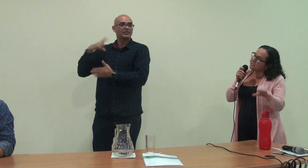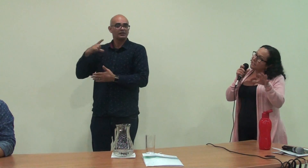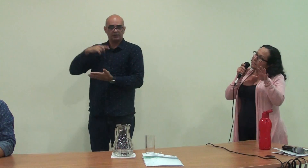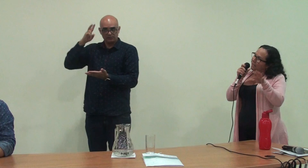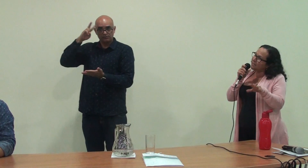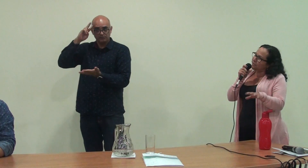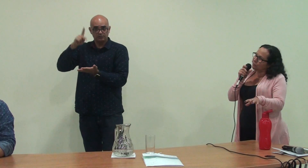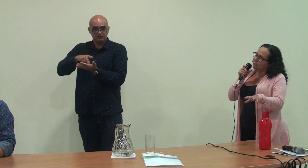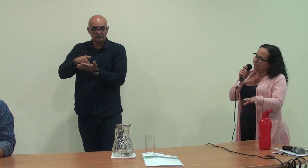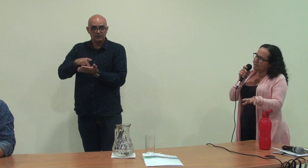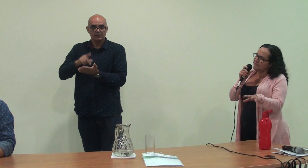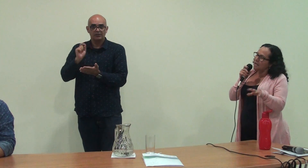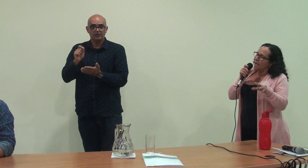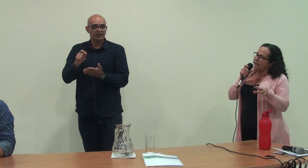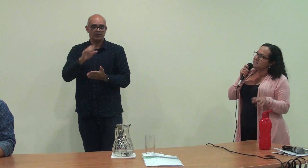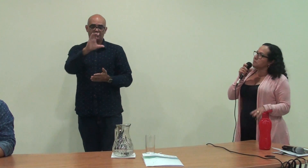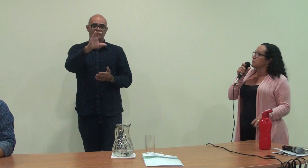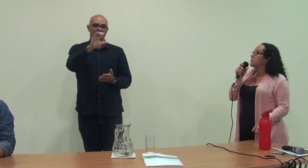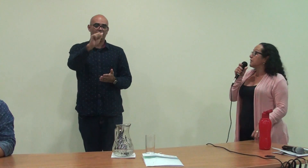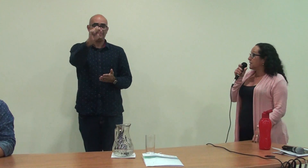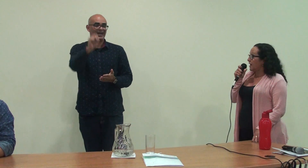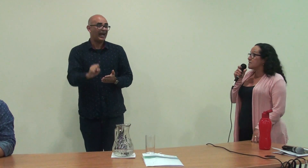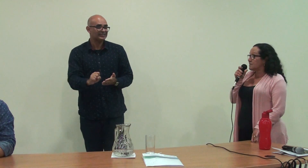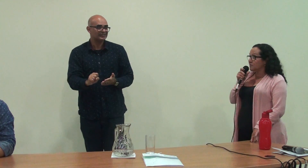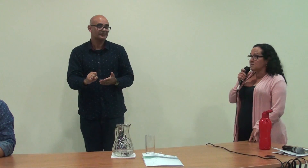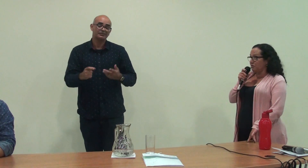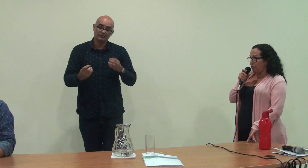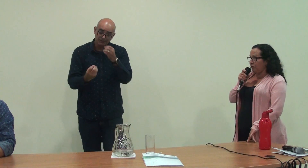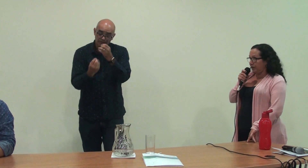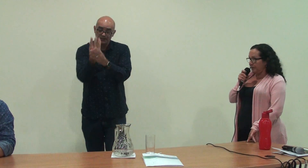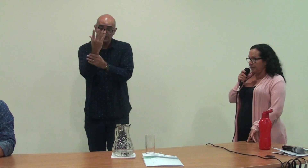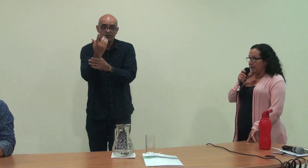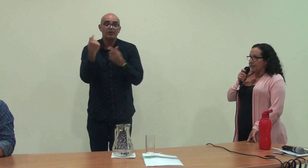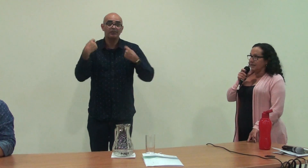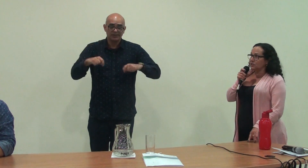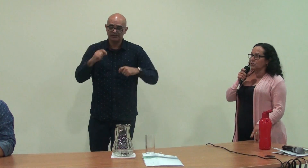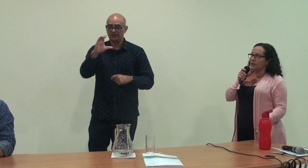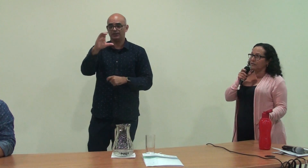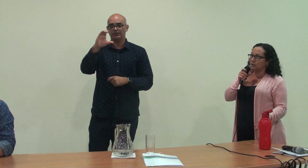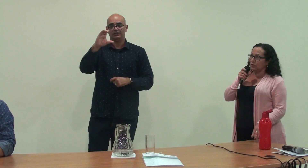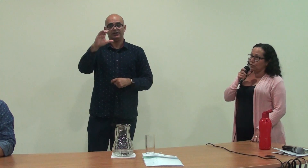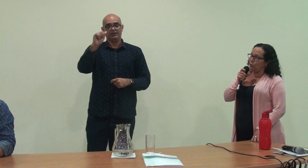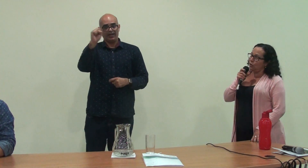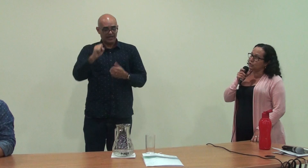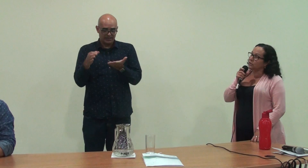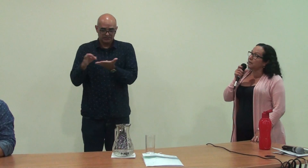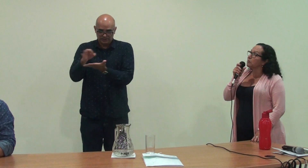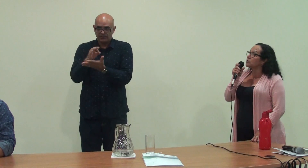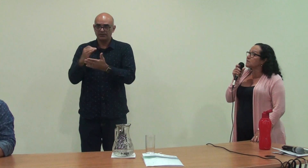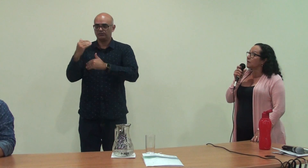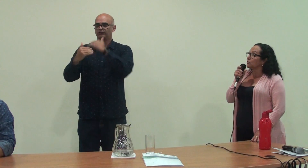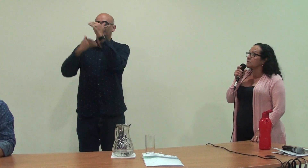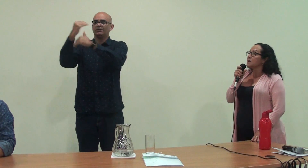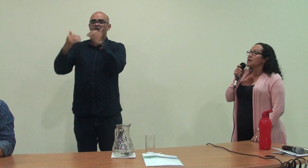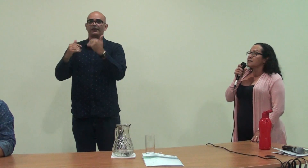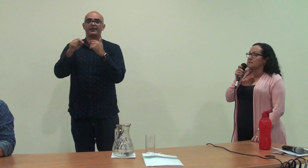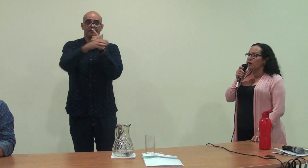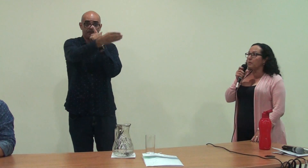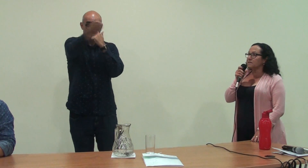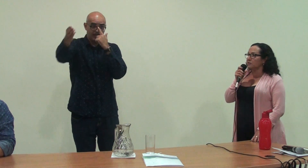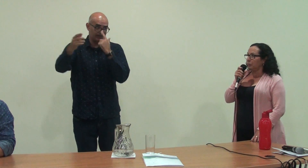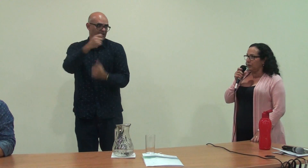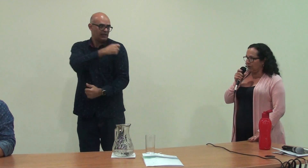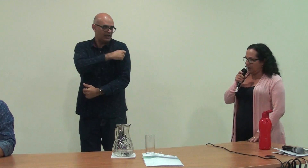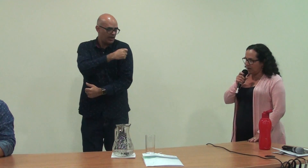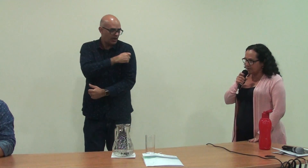a gente tem dentro do CAS essas possibilidades de se desenvolver. E a gente está vendo aqui hoje que tem muitos alunos que